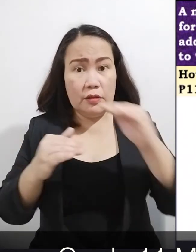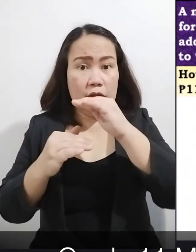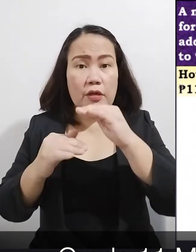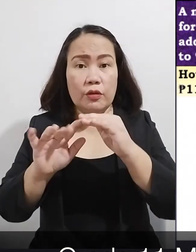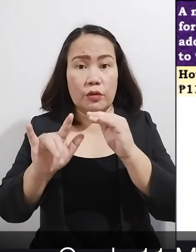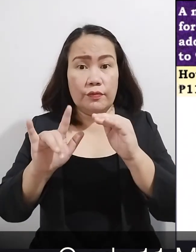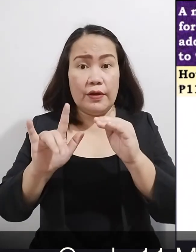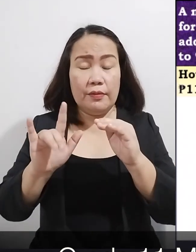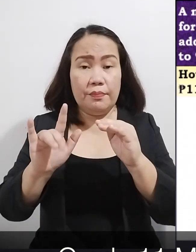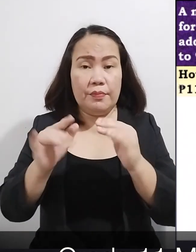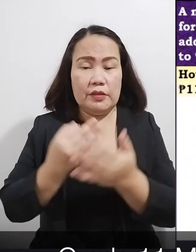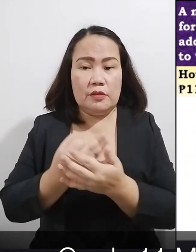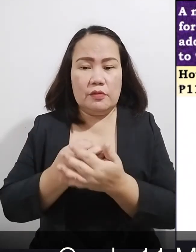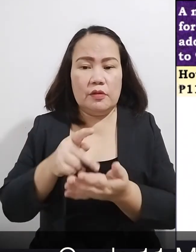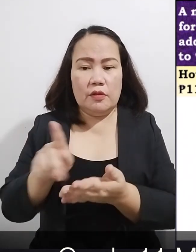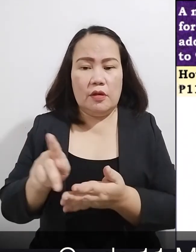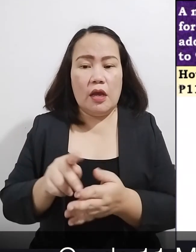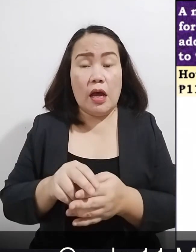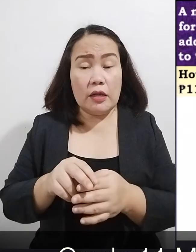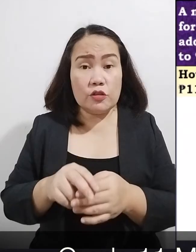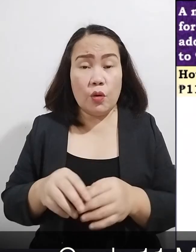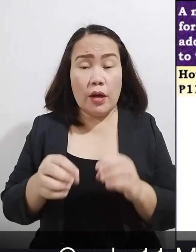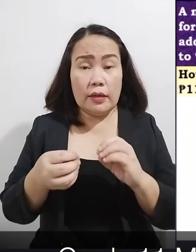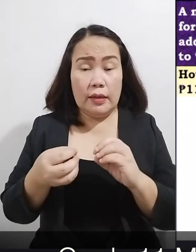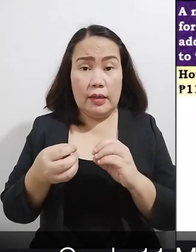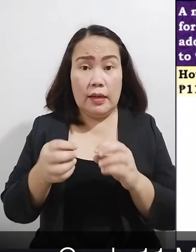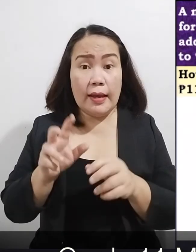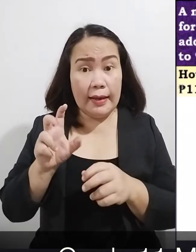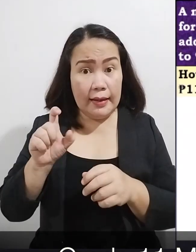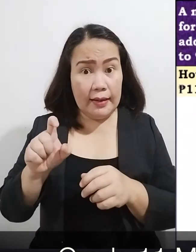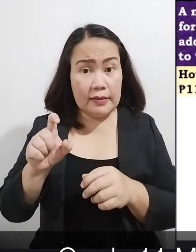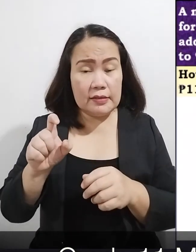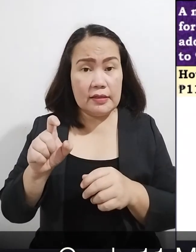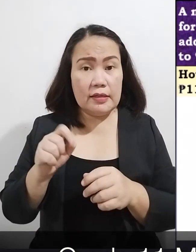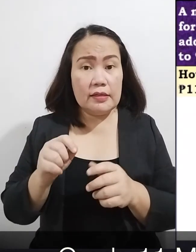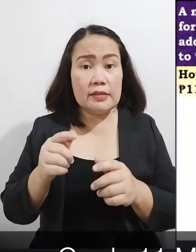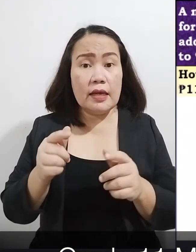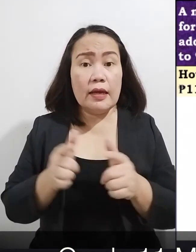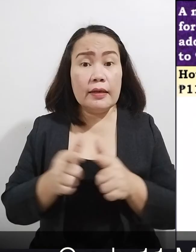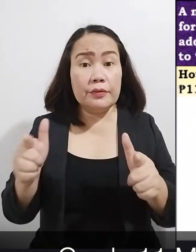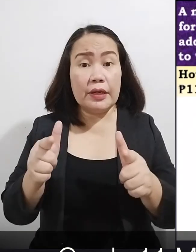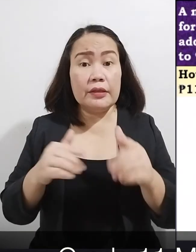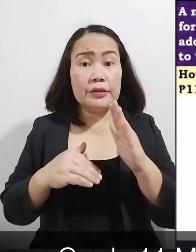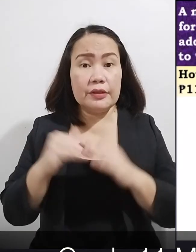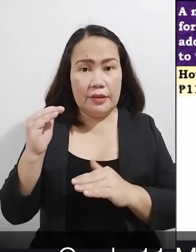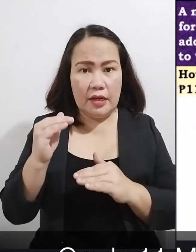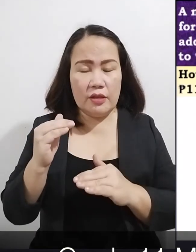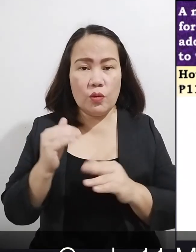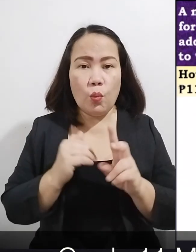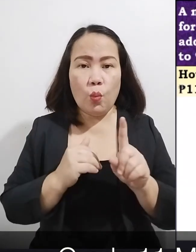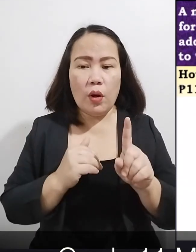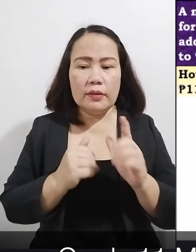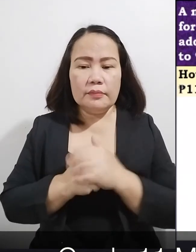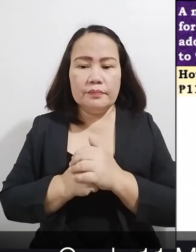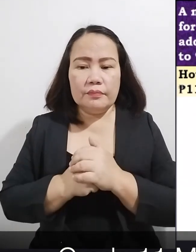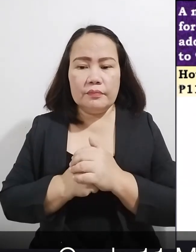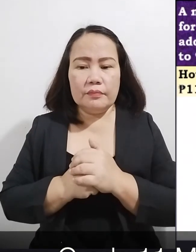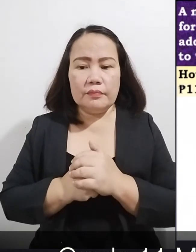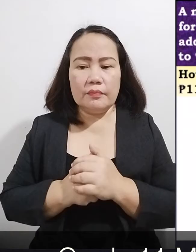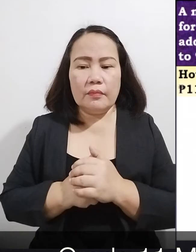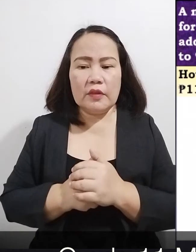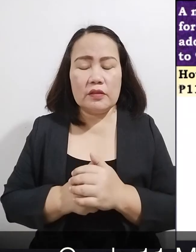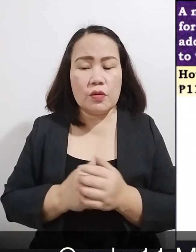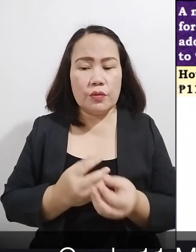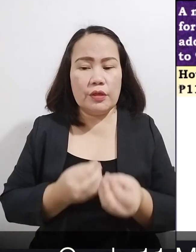kanyang binayaran. So, ang ina-expect nating value ng x dito ay greater than 1. Okay, given f of